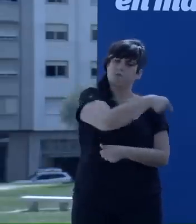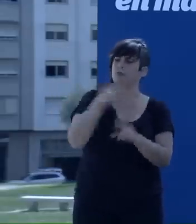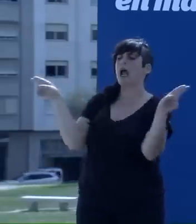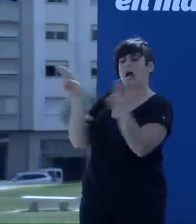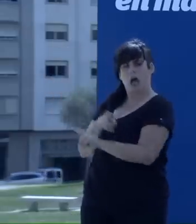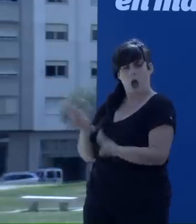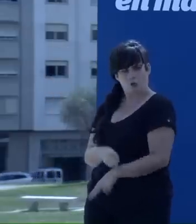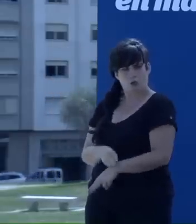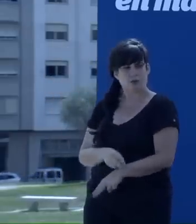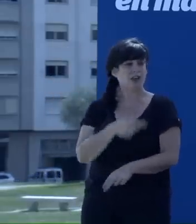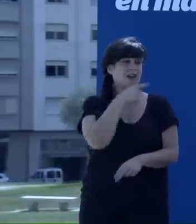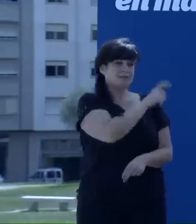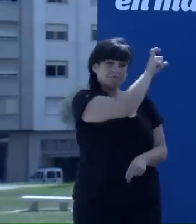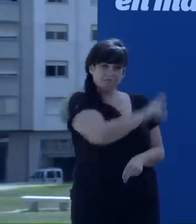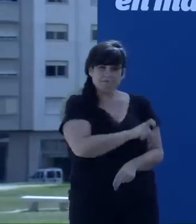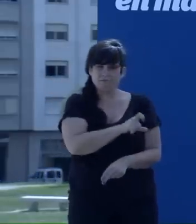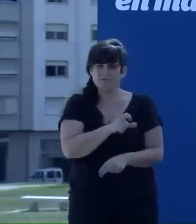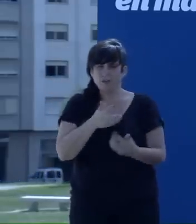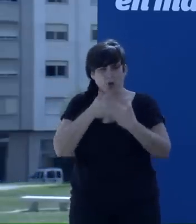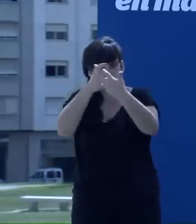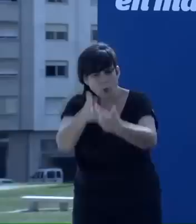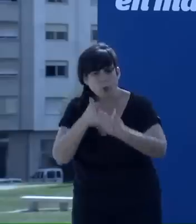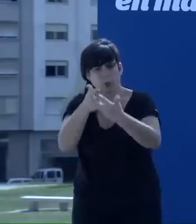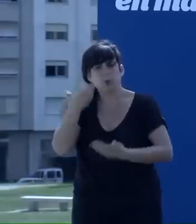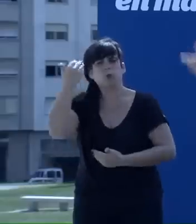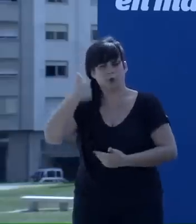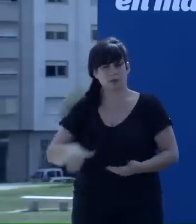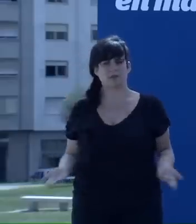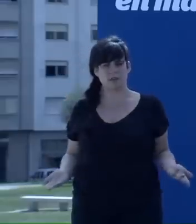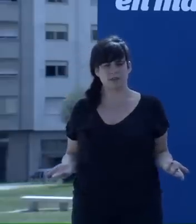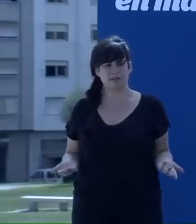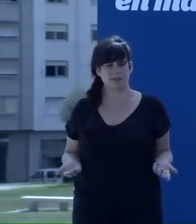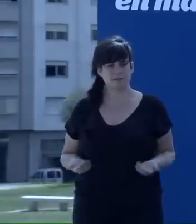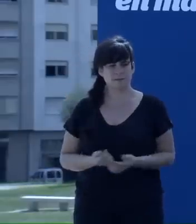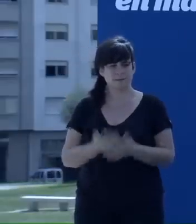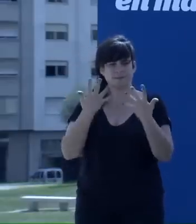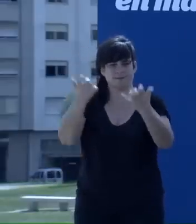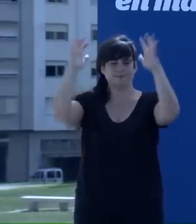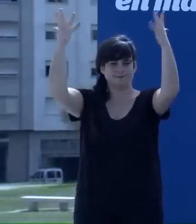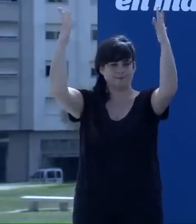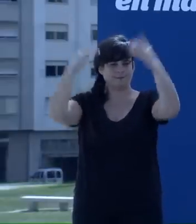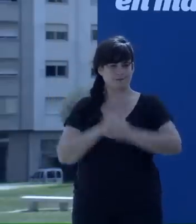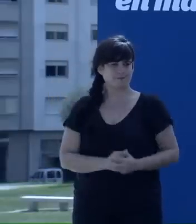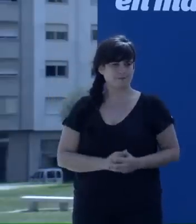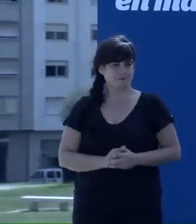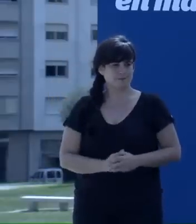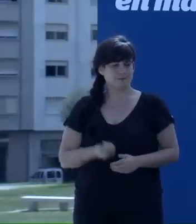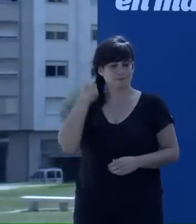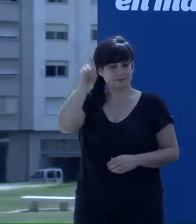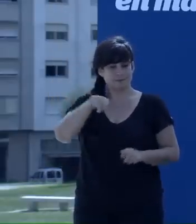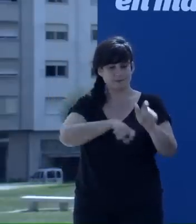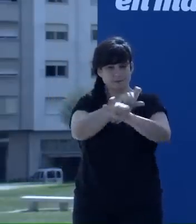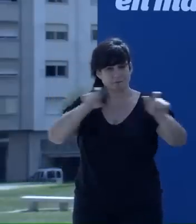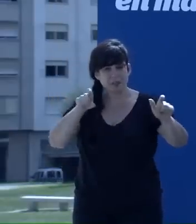xa loitou polos cidadáns na magistratura, no lugar de algúns que fan